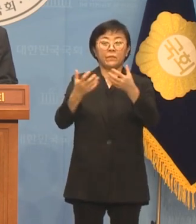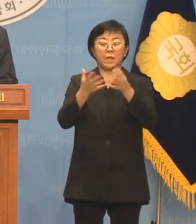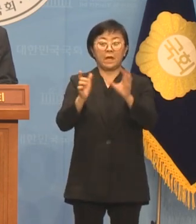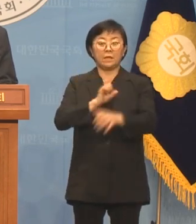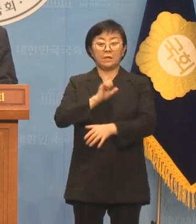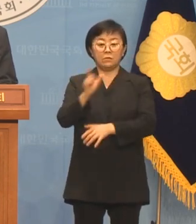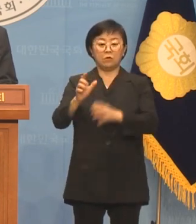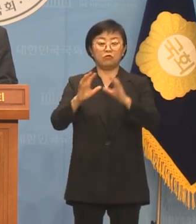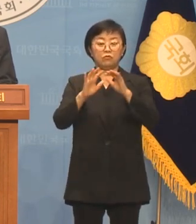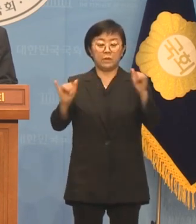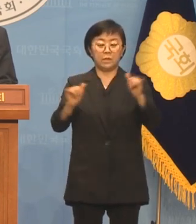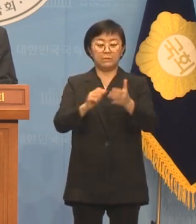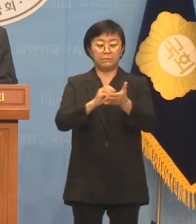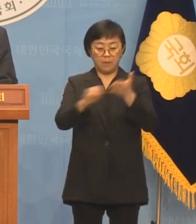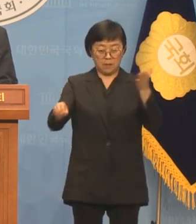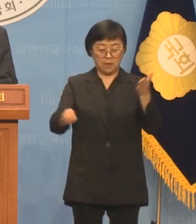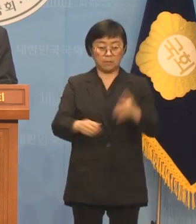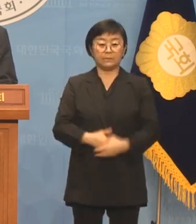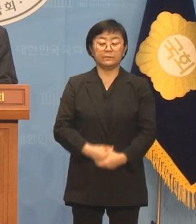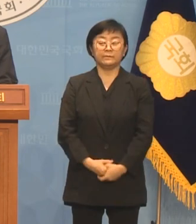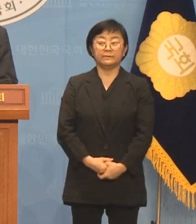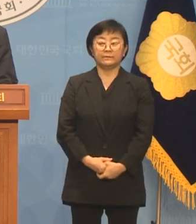당명에서 국민을 떼기 바랍니다.